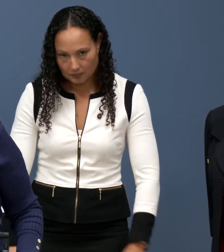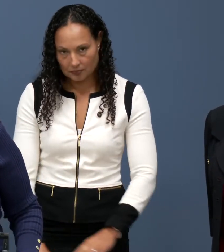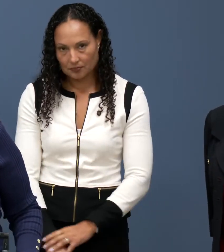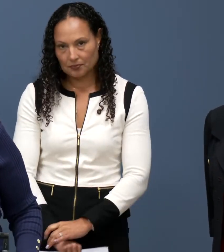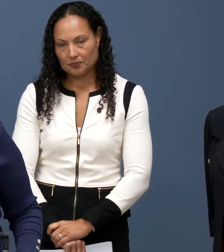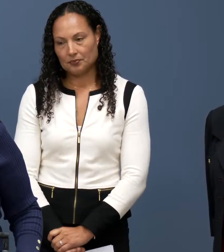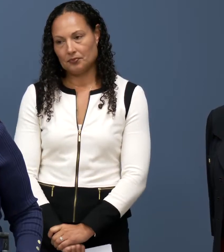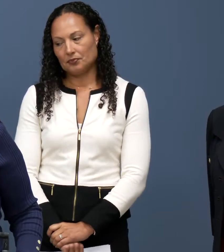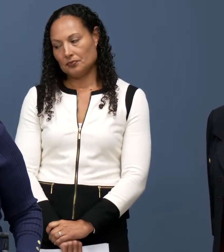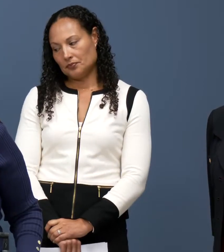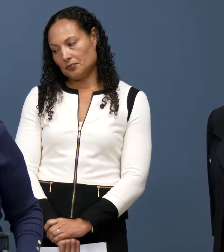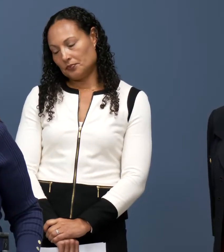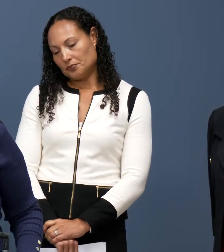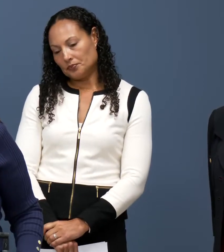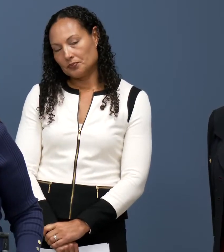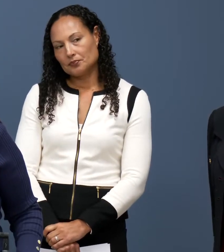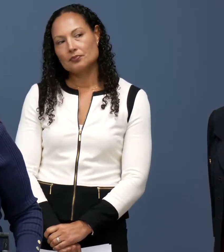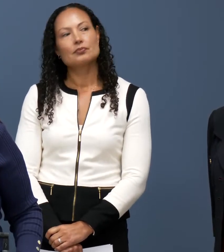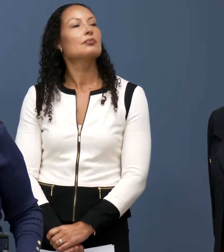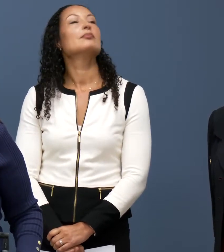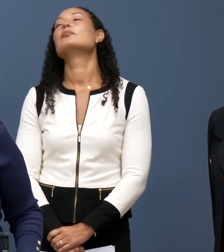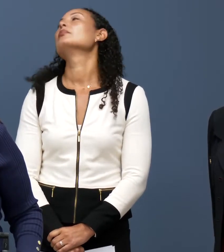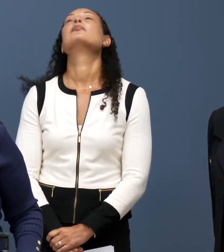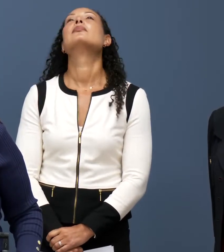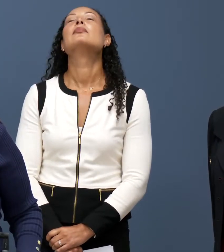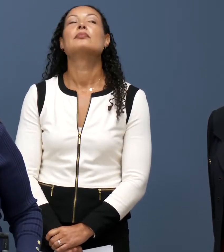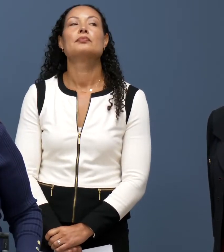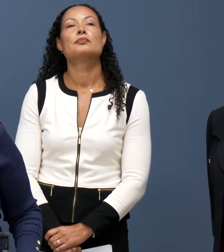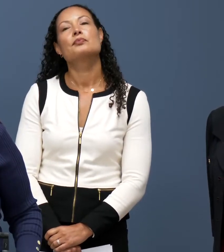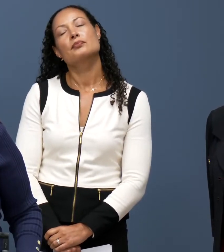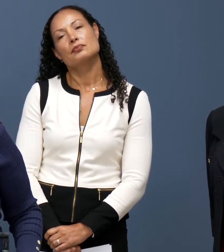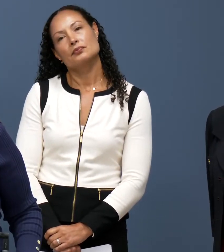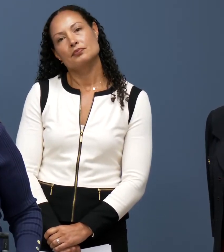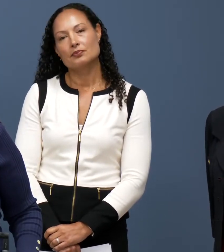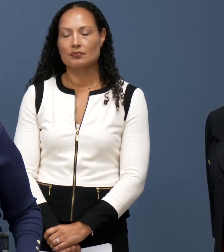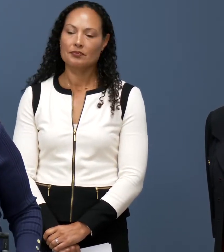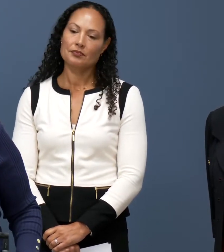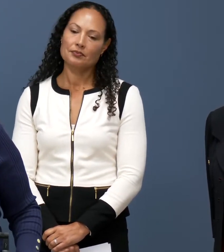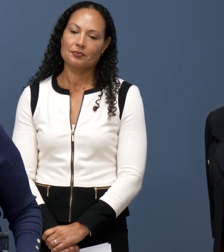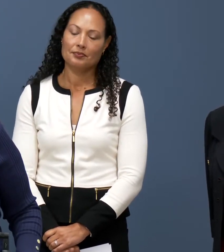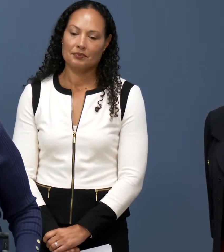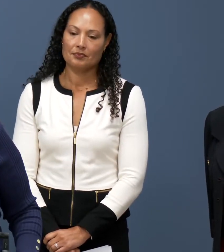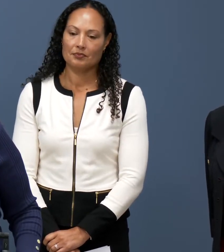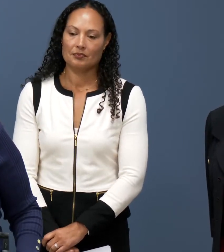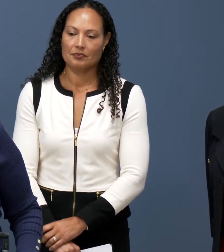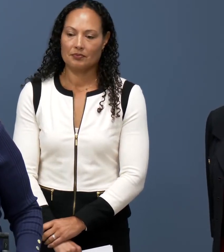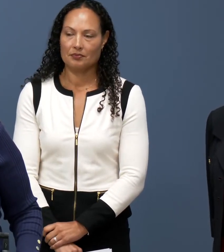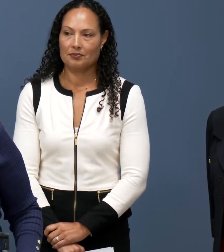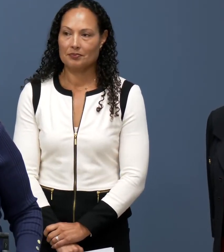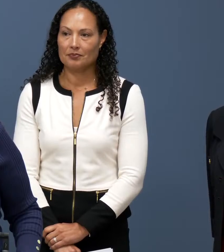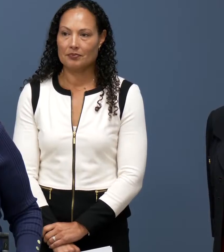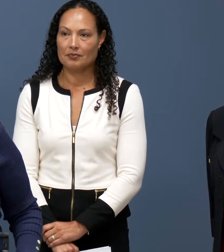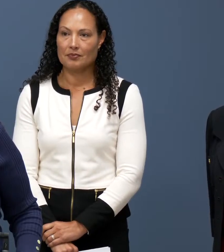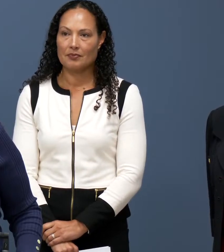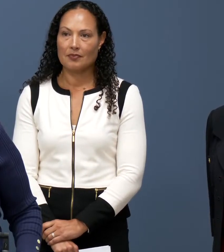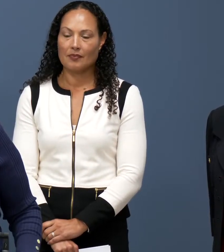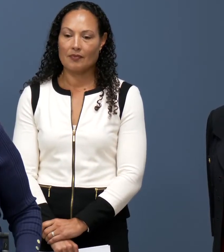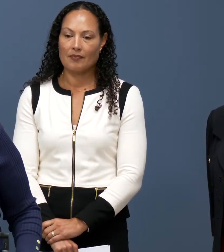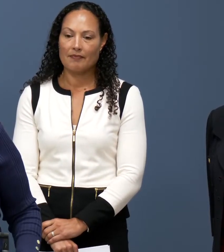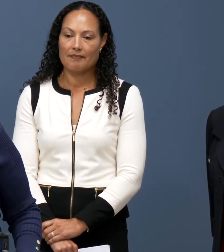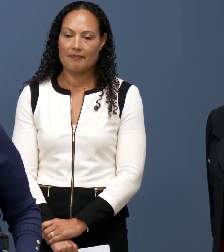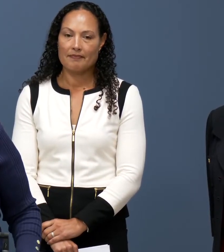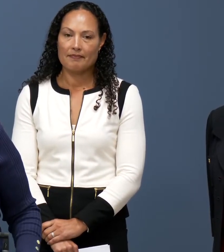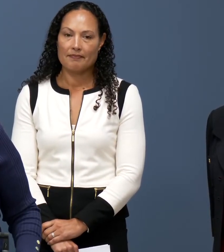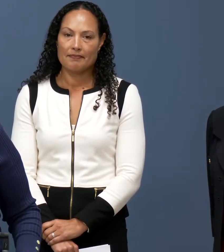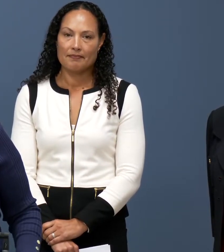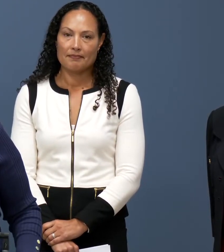2.1% menos que el año pasado. Es importante destacar que se ha producido un descenso significativo en las poblaciones de mayor